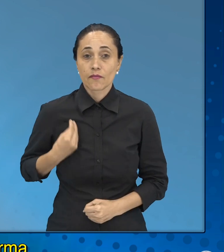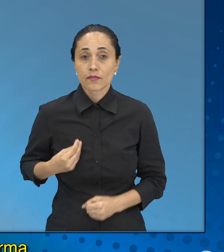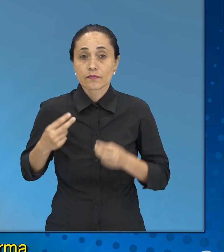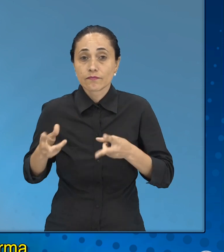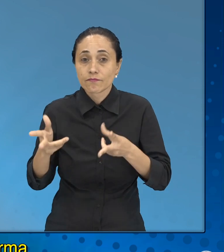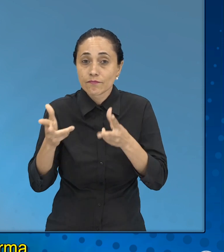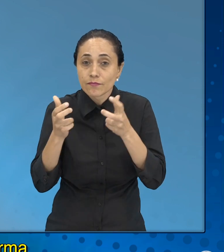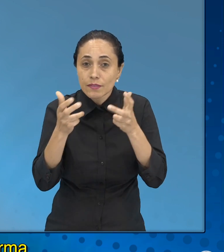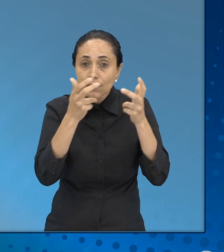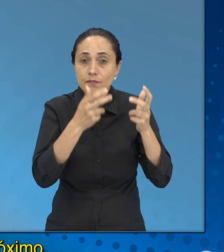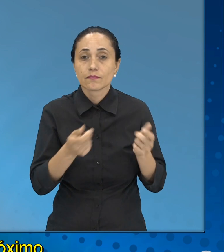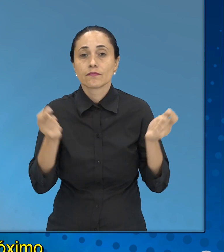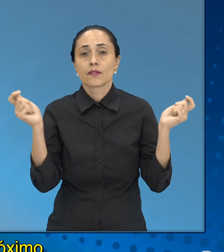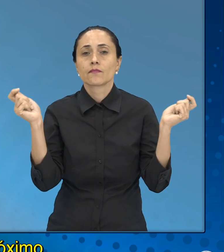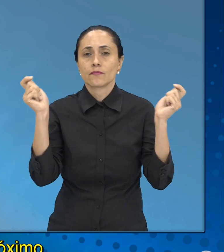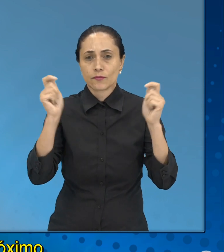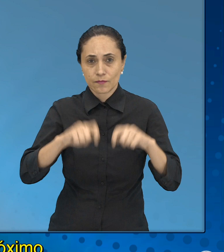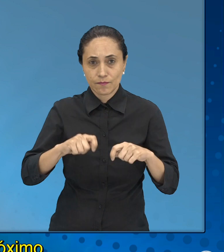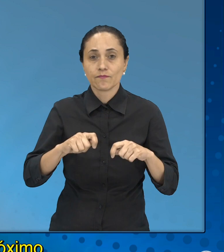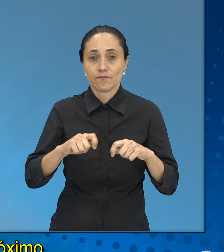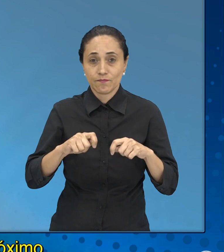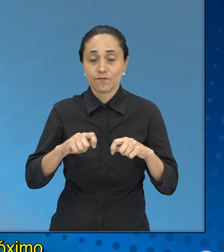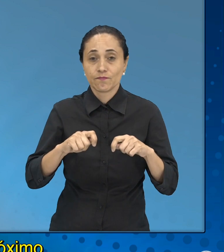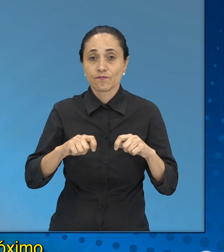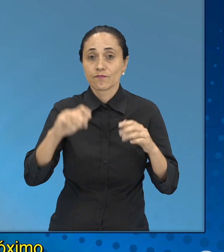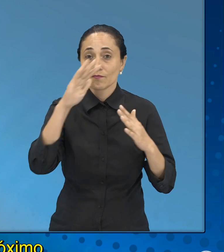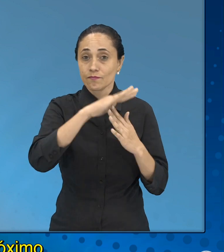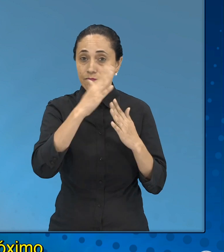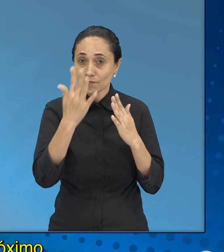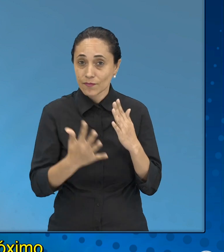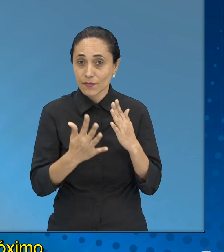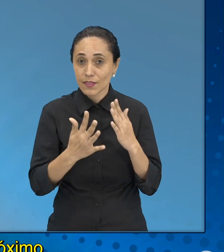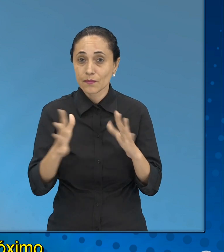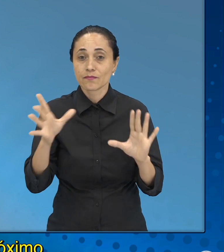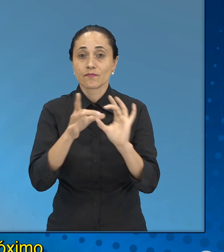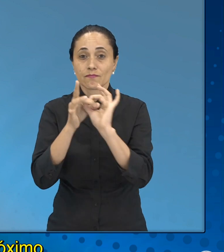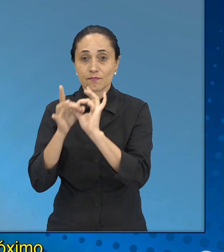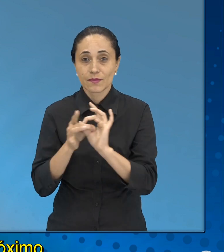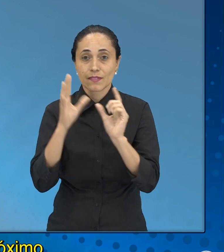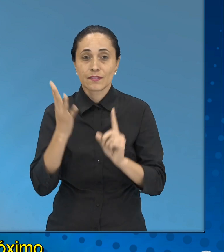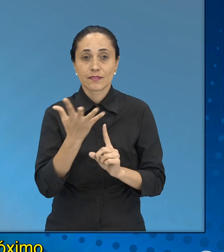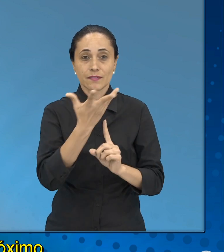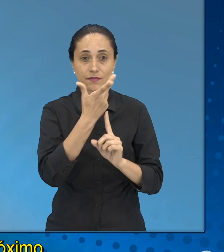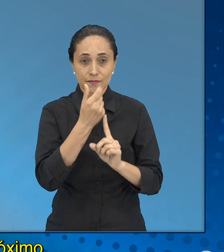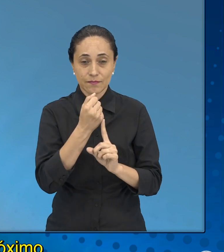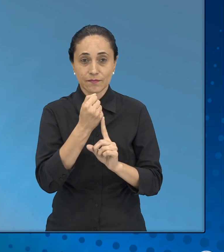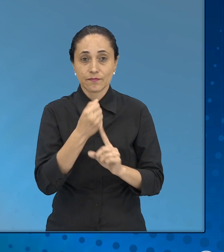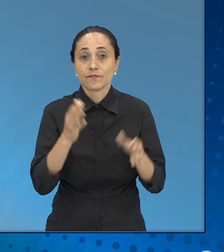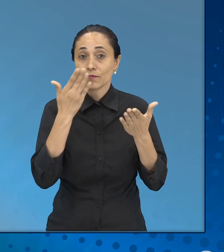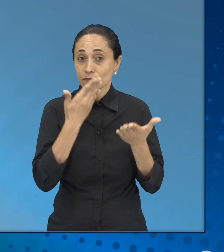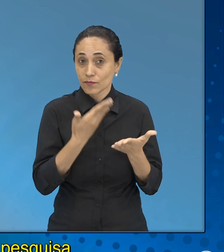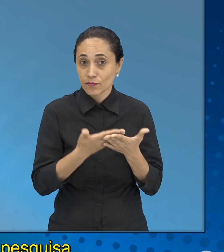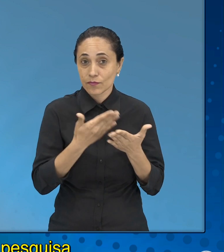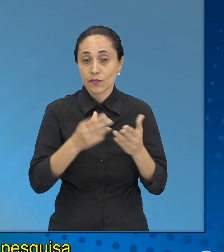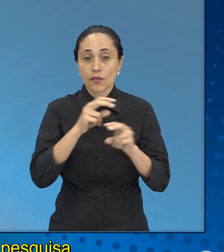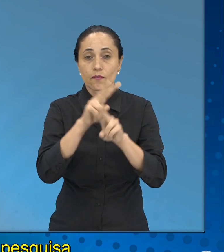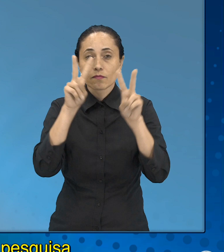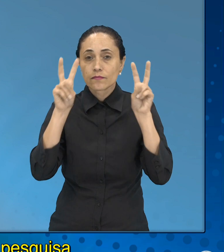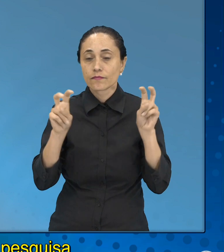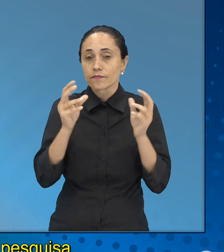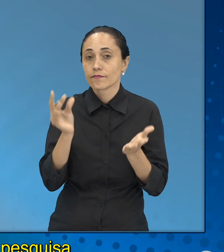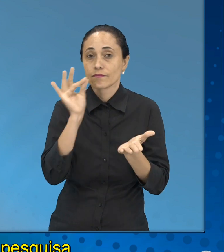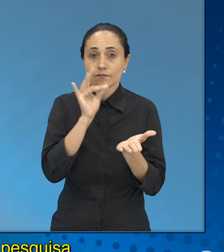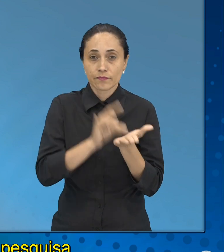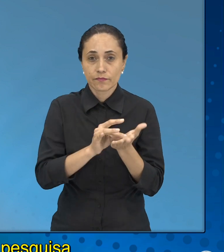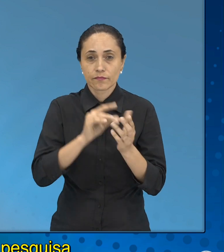muito significativa um diálogo mais próximo entre a Libras e as artes. Foi feito